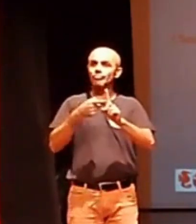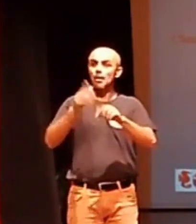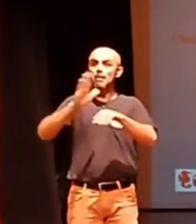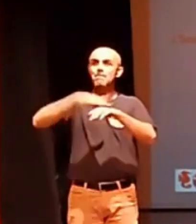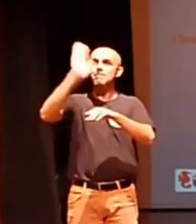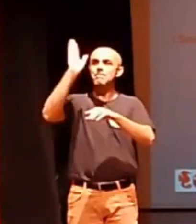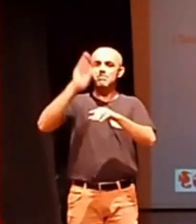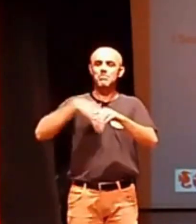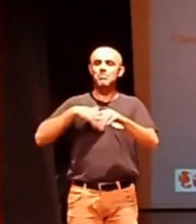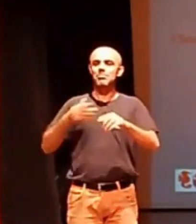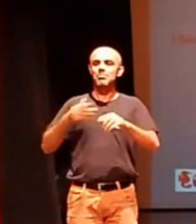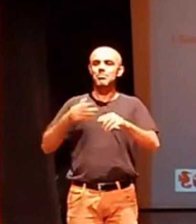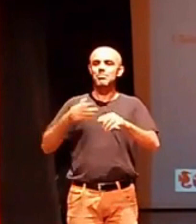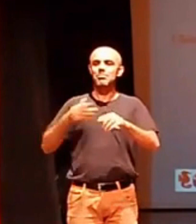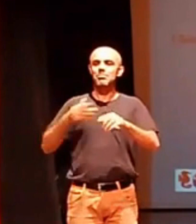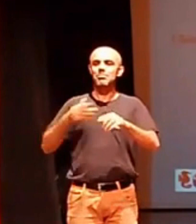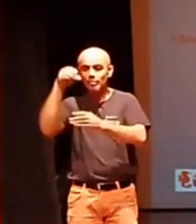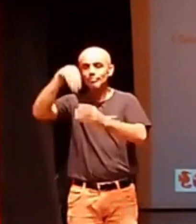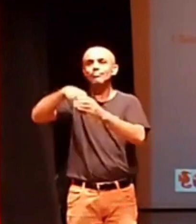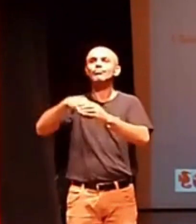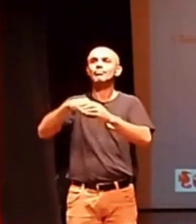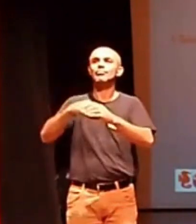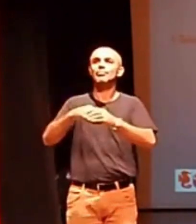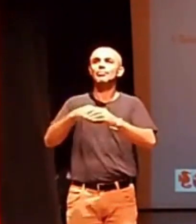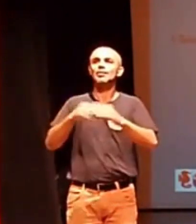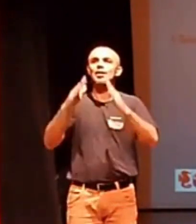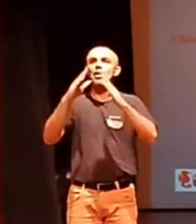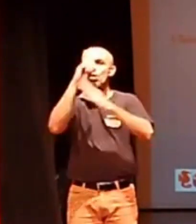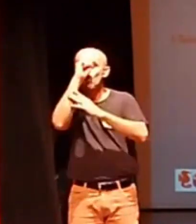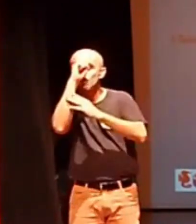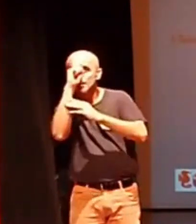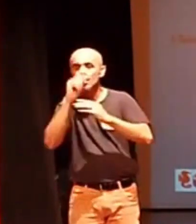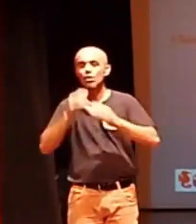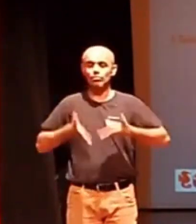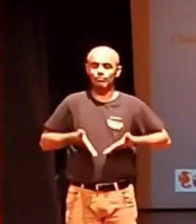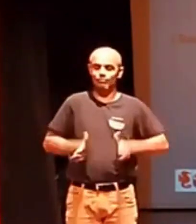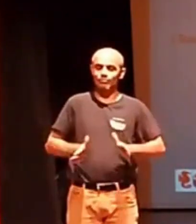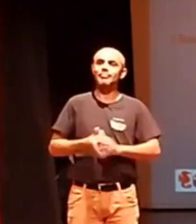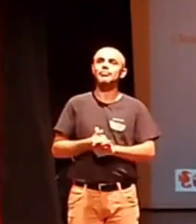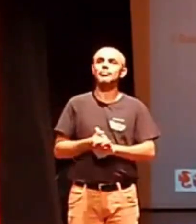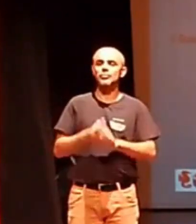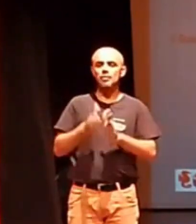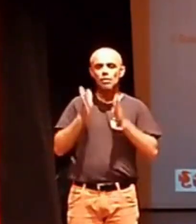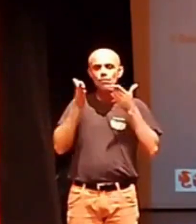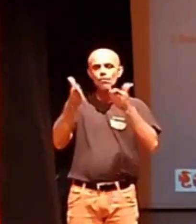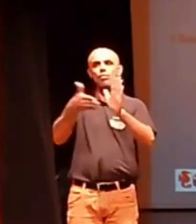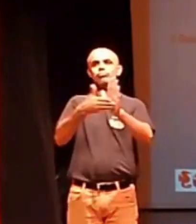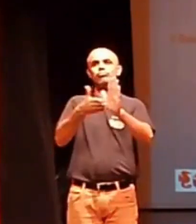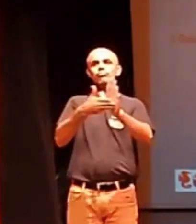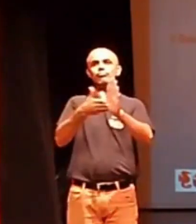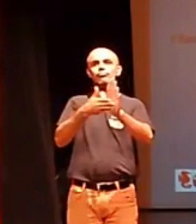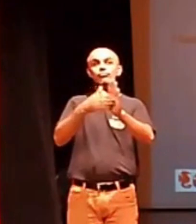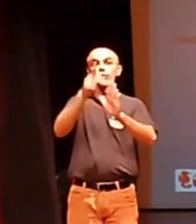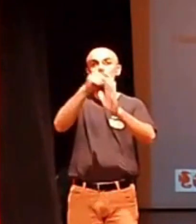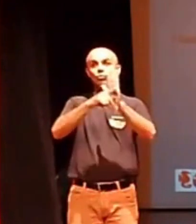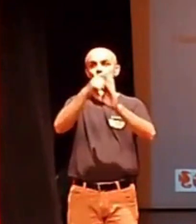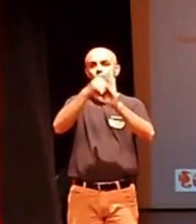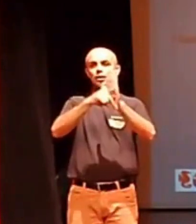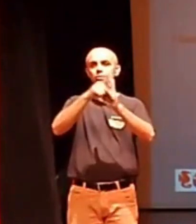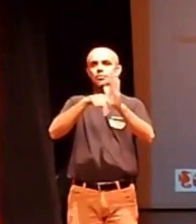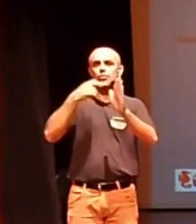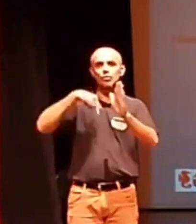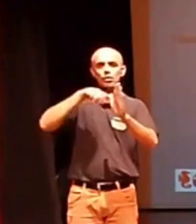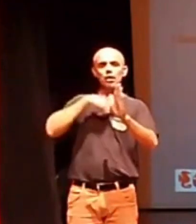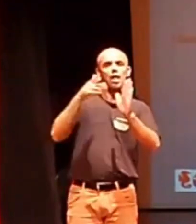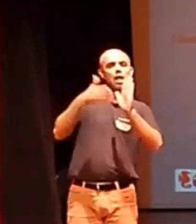nas maternidades, tá? E nas UBS. E esse é o nosso propósito também, que a gente tenha também esses projetos. A gente já